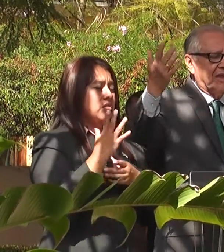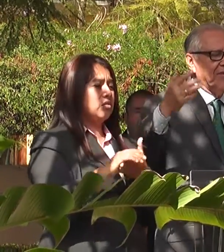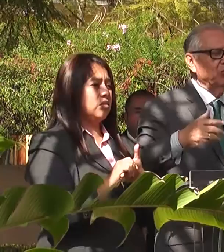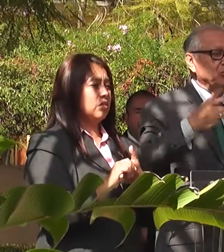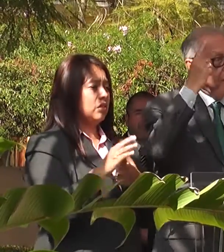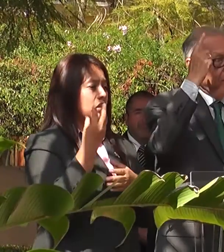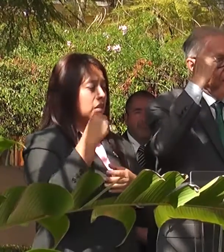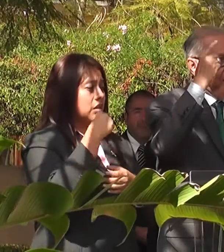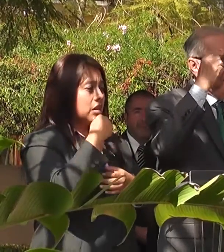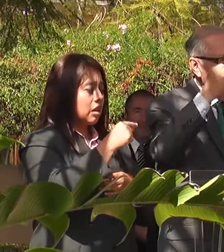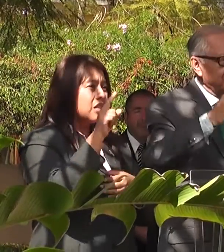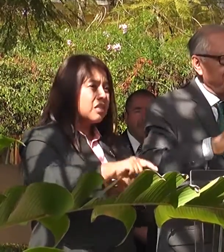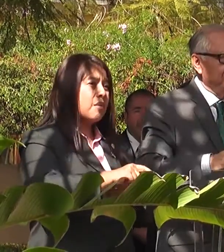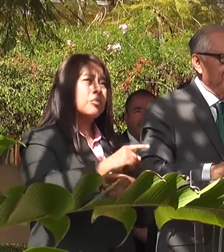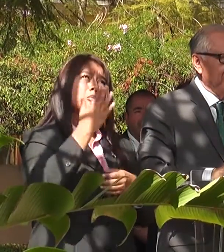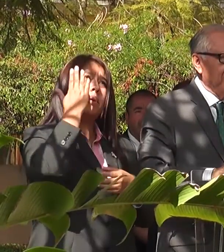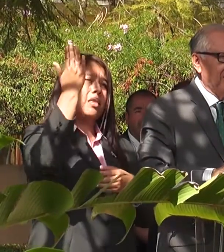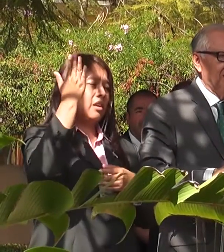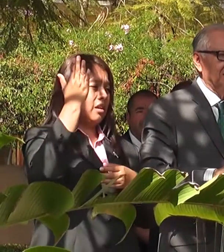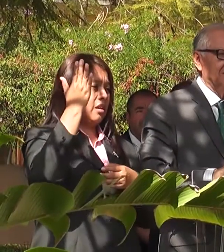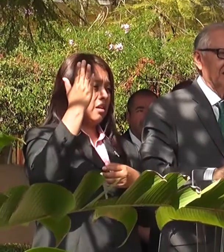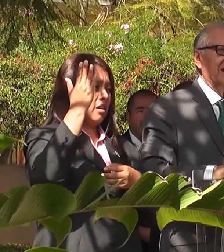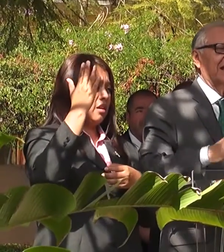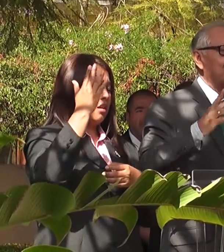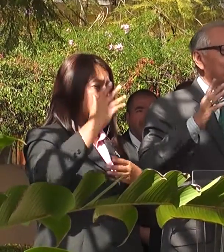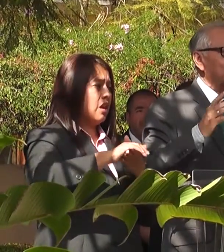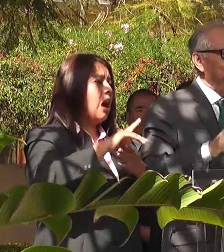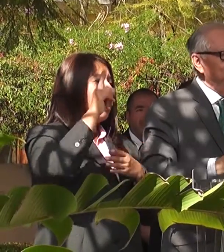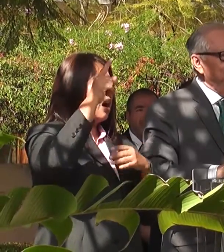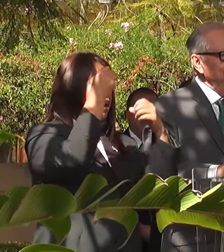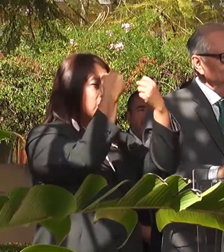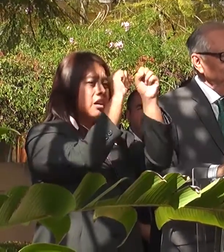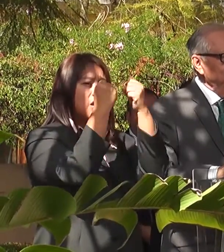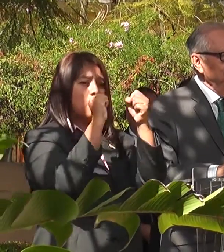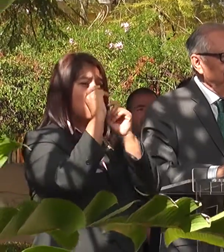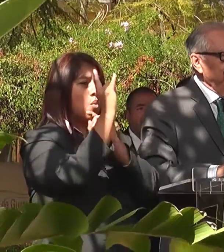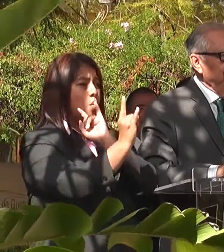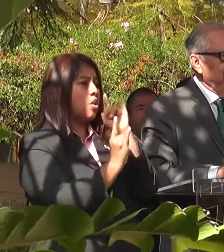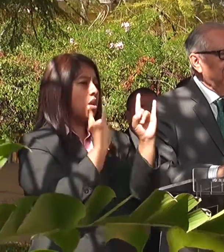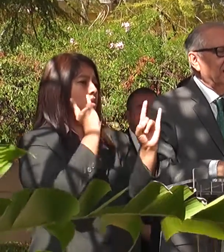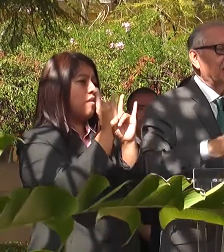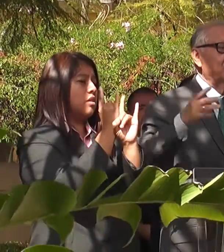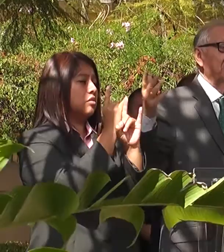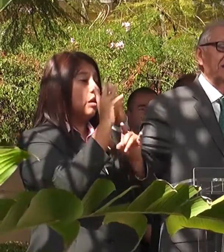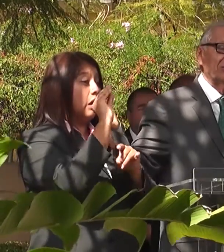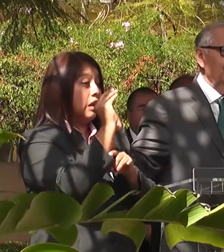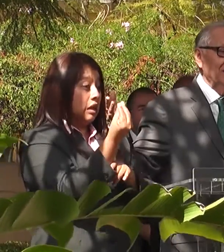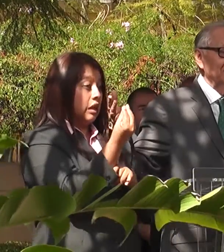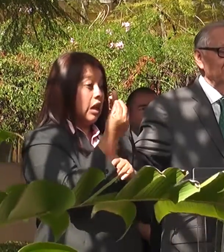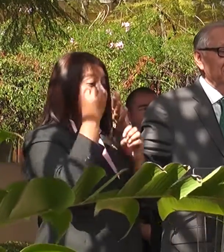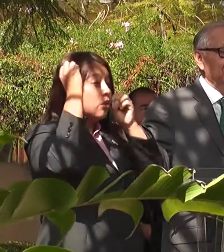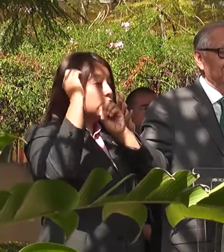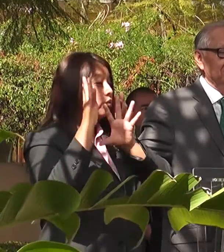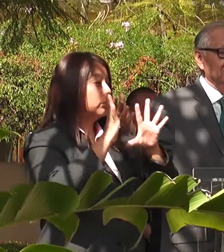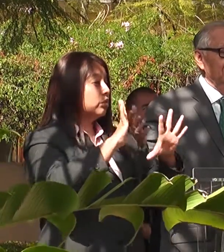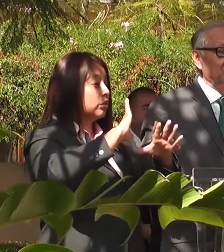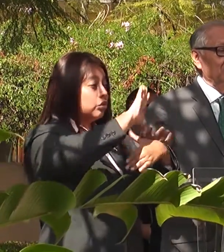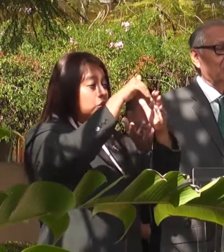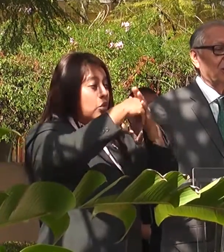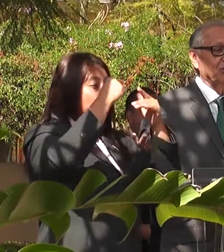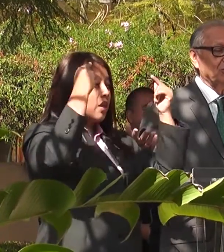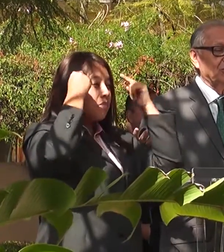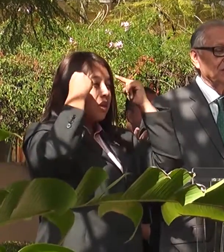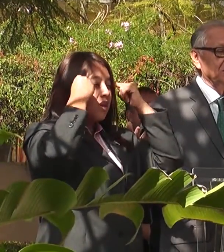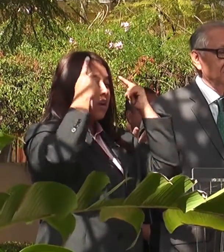que le debemos de pedir al Creador del Universo y que ilumine todas las mentes y